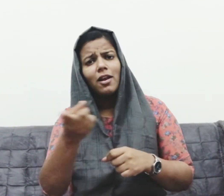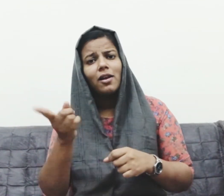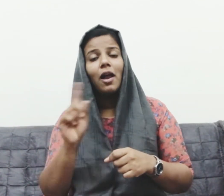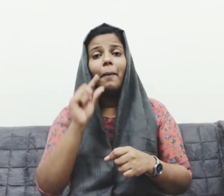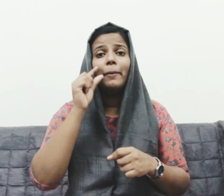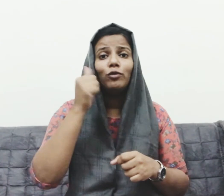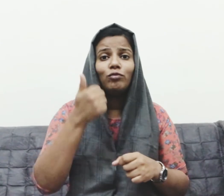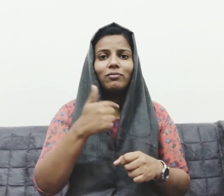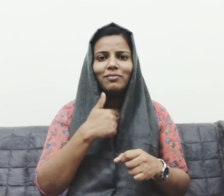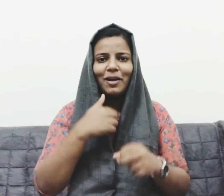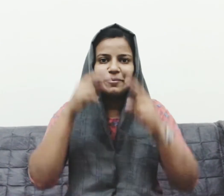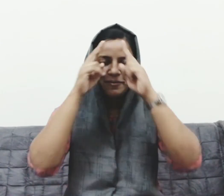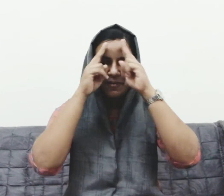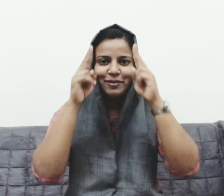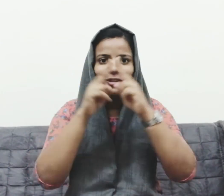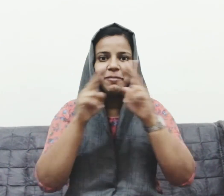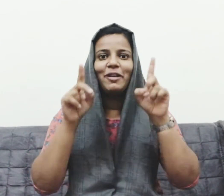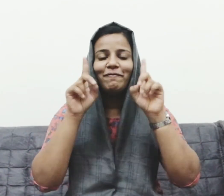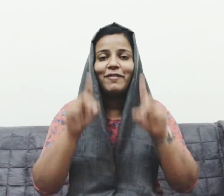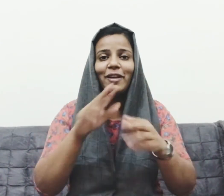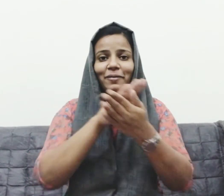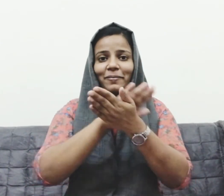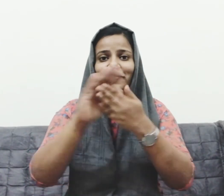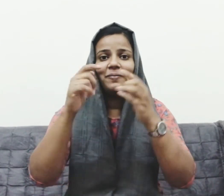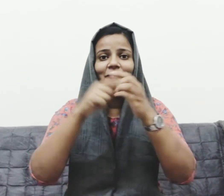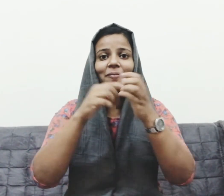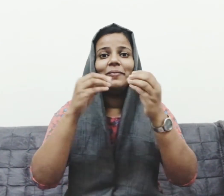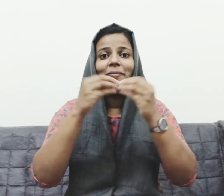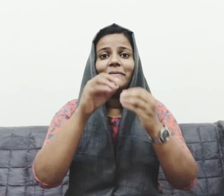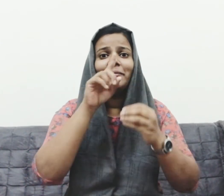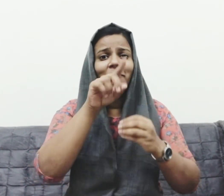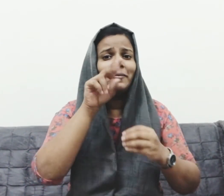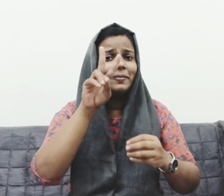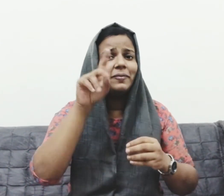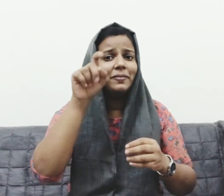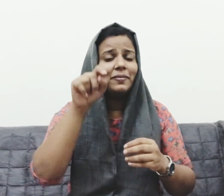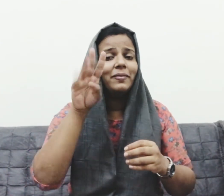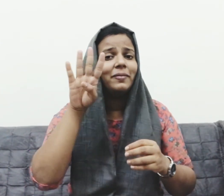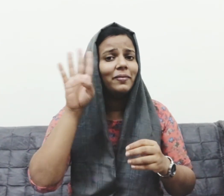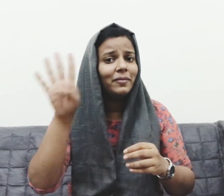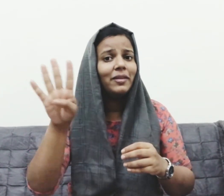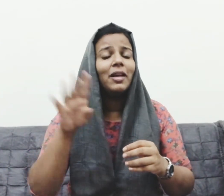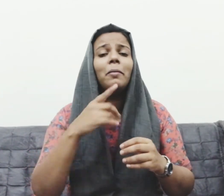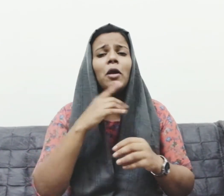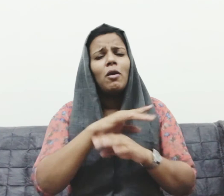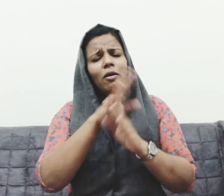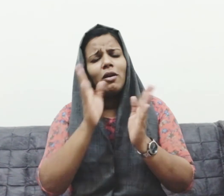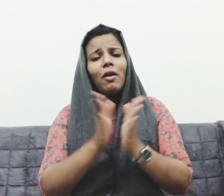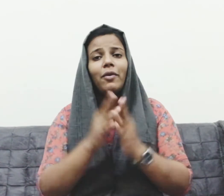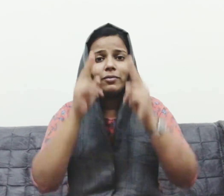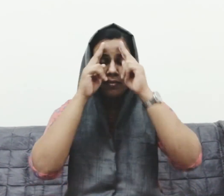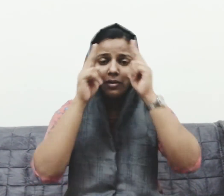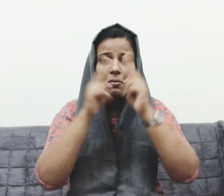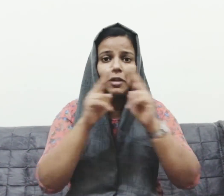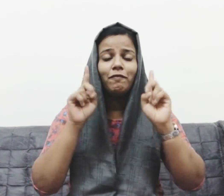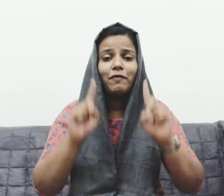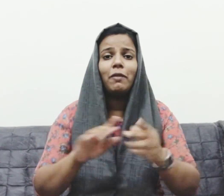മനുഷ്യരോടും സമാധാനമായിരിക്കും. നമ്മളിന്ന് വായിച്ചത് എബ്രായർ 12:14, എല്ലാവരോടും സമാധാനം ആചരിച്ച് ശുദ്ധീകരണം